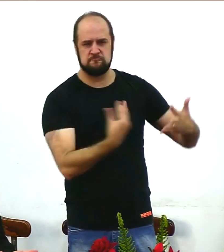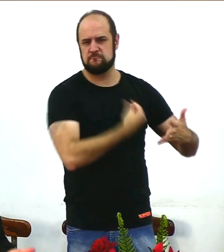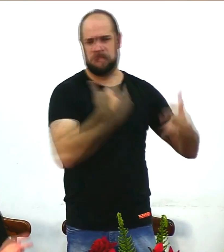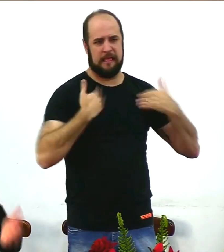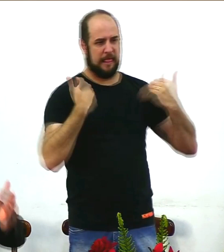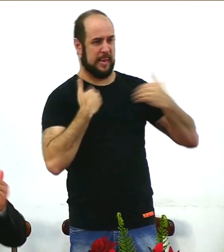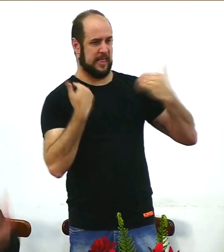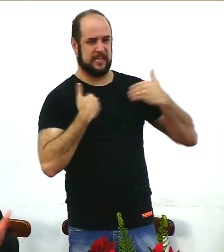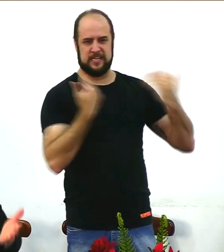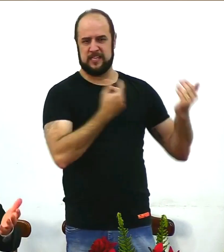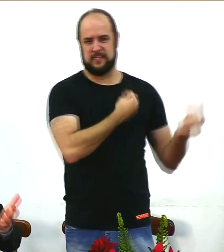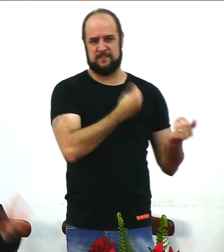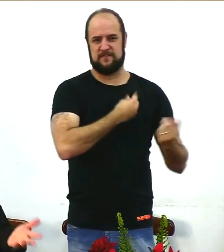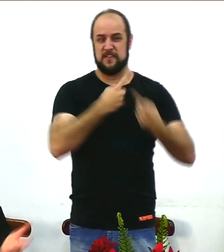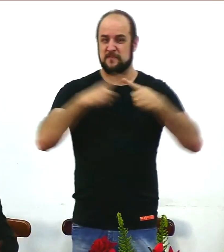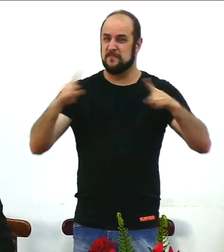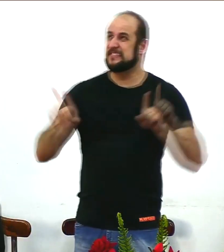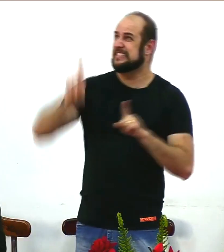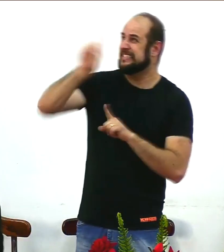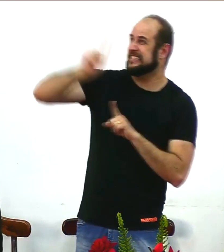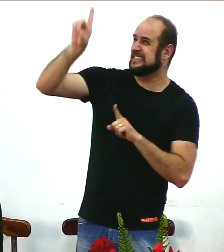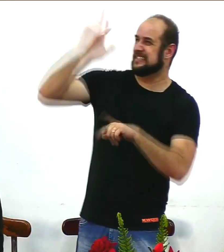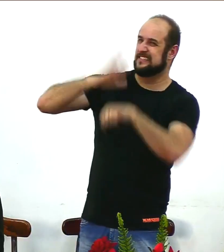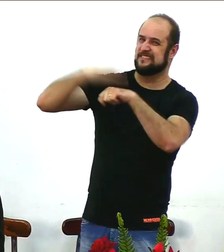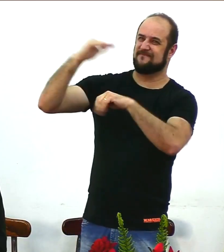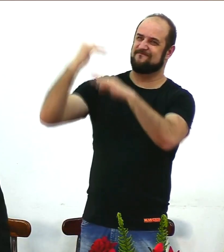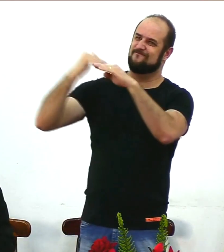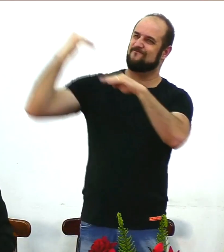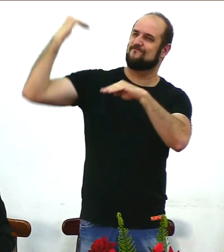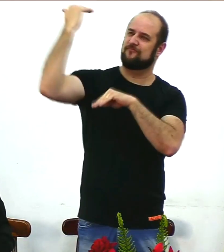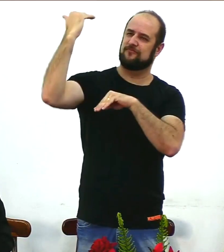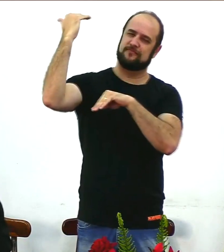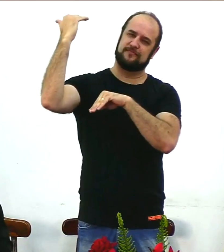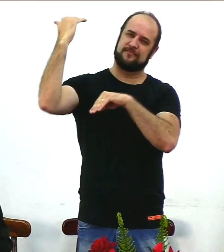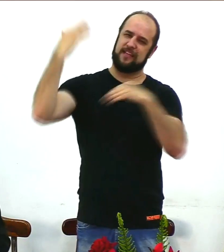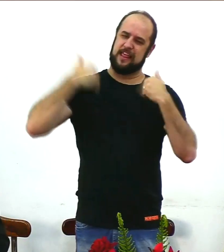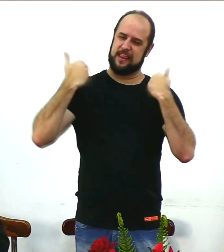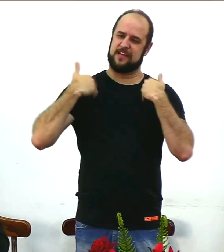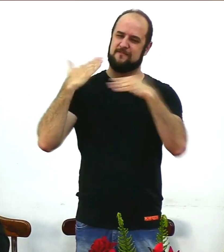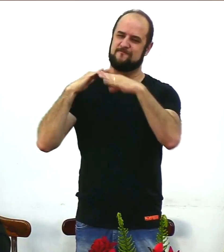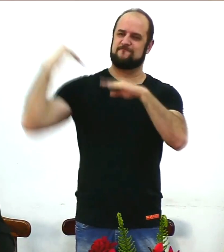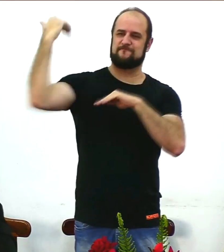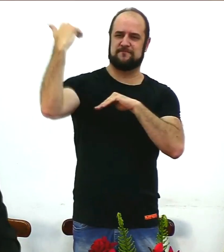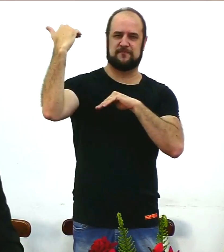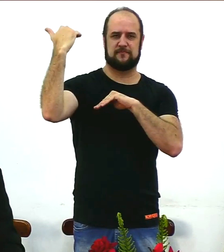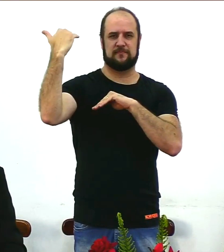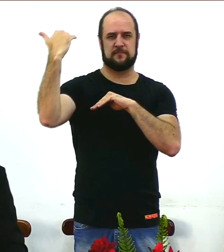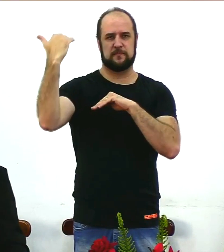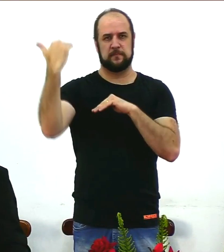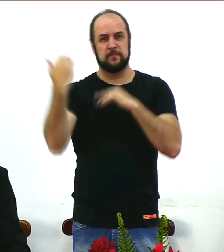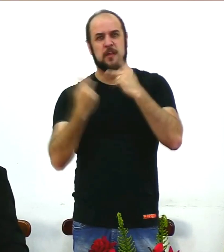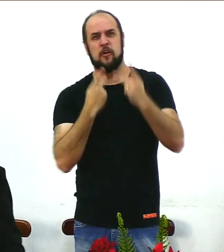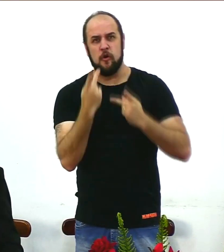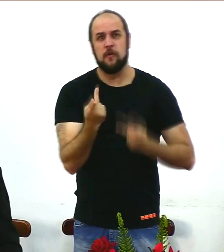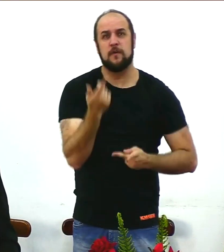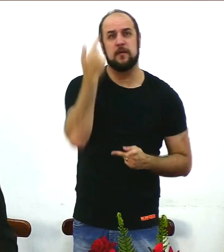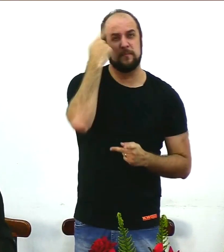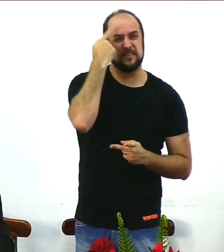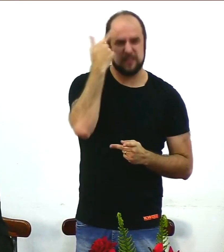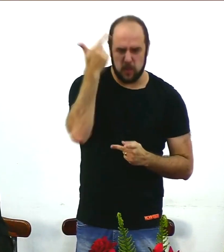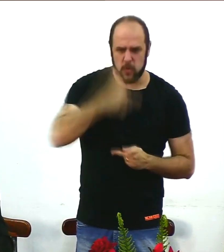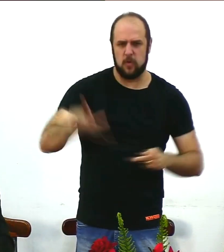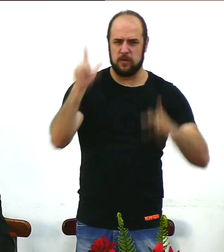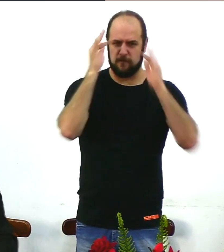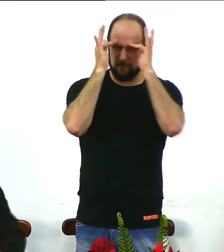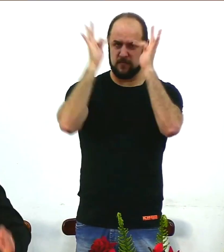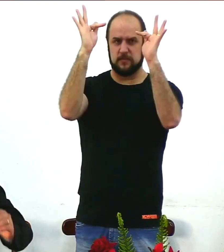Apegue-se-me a língua ao paladar, se me não lembrar de ti. Se não preferir eu Jerusalém, a minha